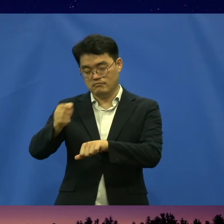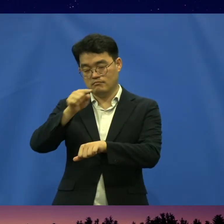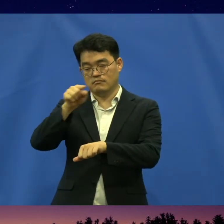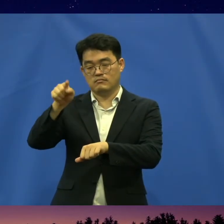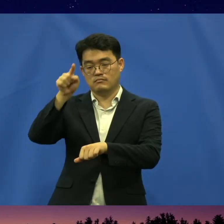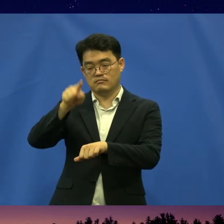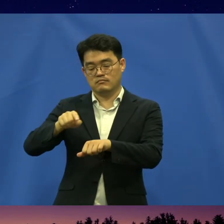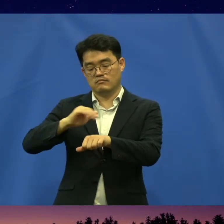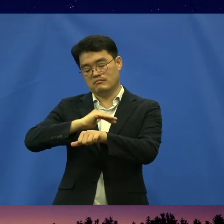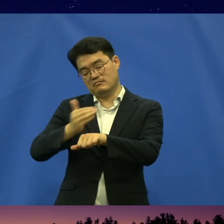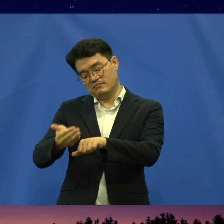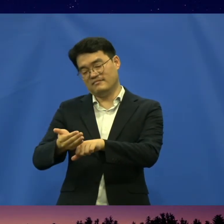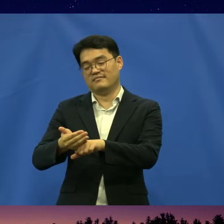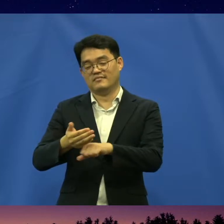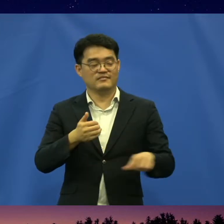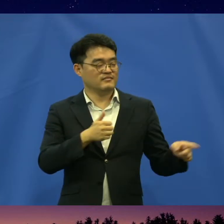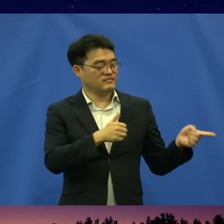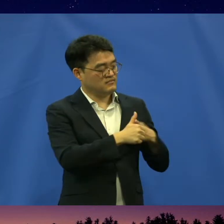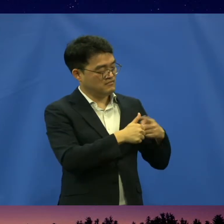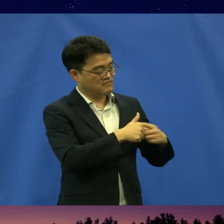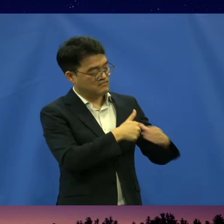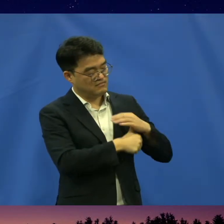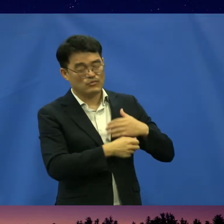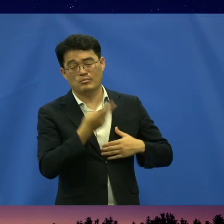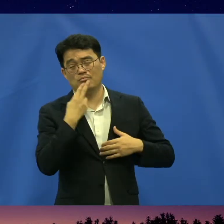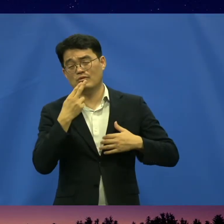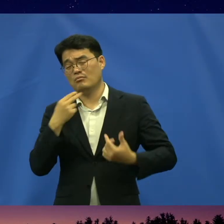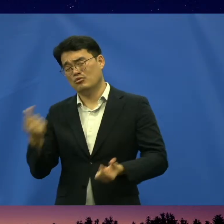움직이면 물체가 움직이면 바람의 저항을 받아요.